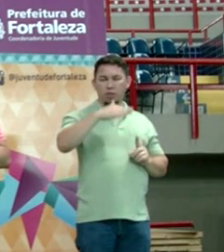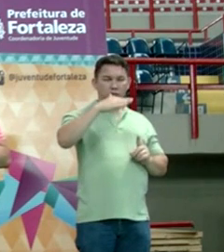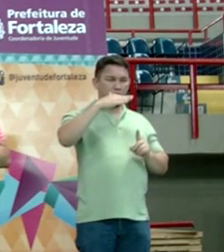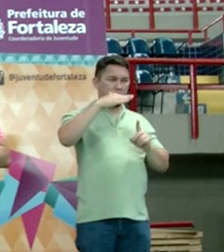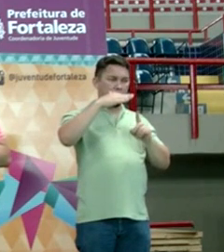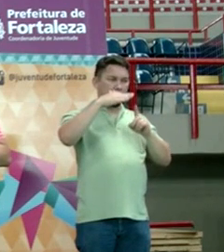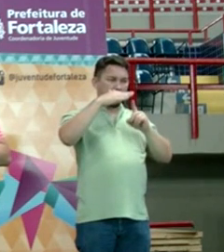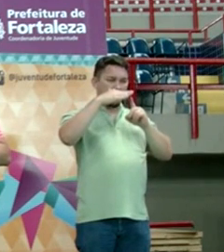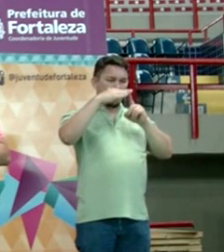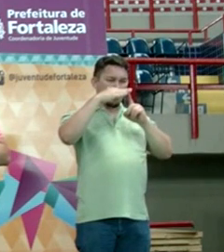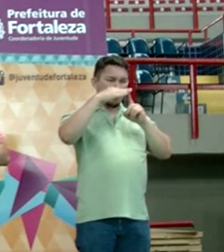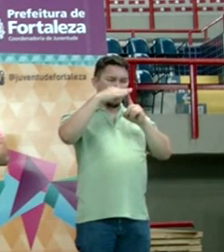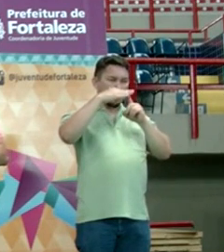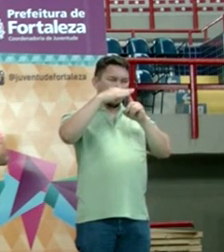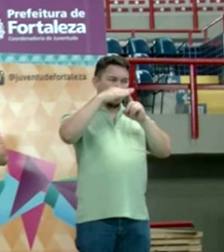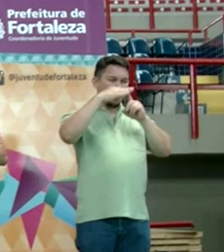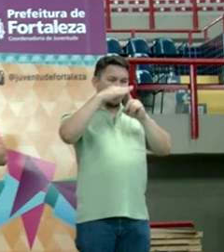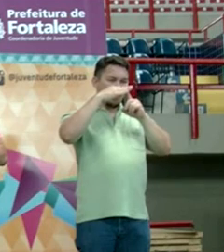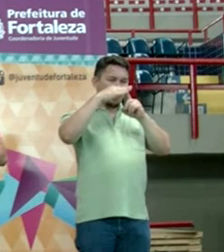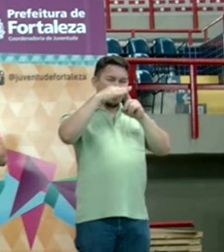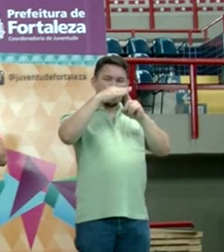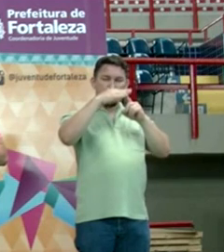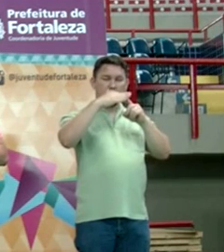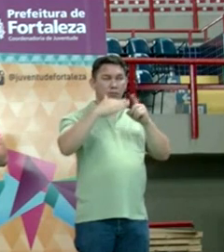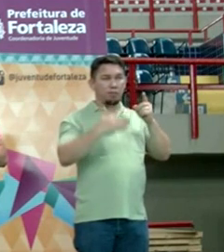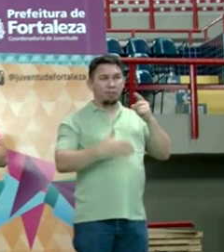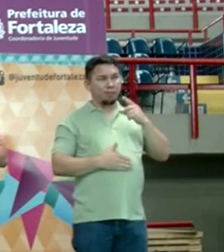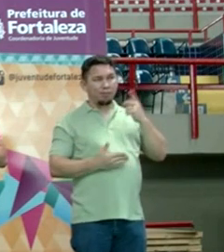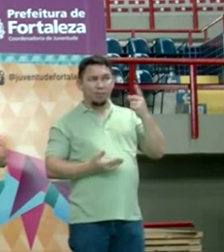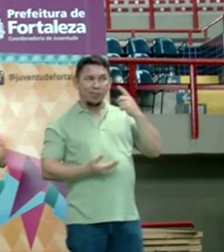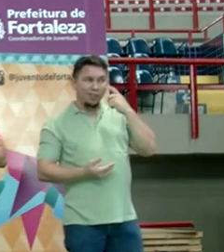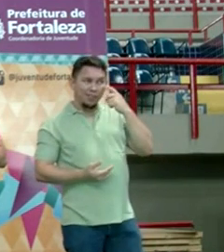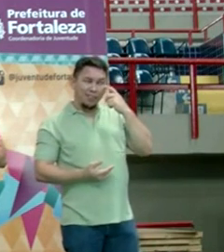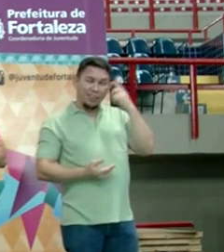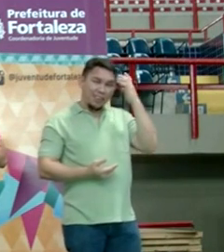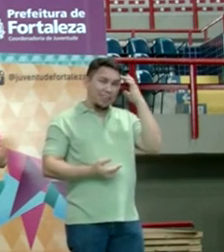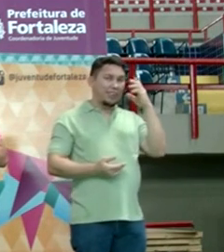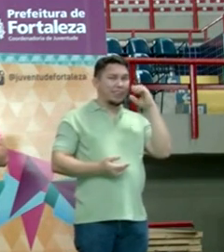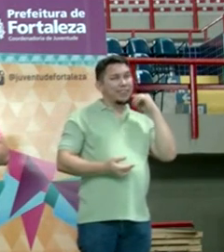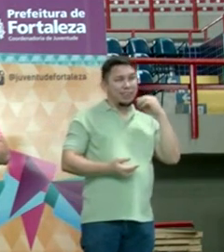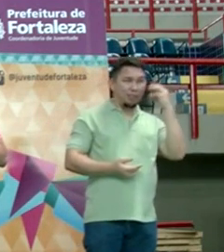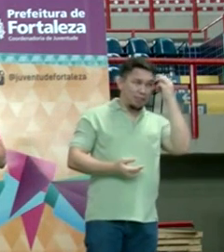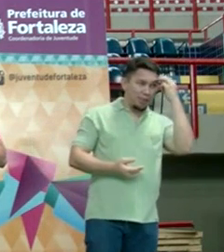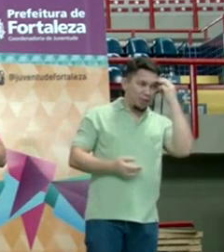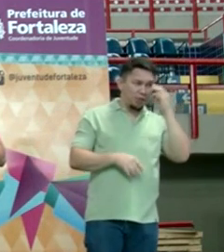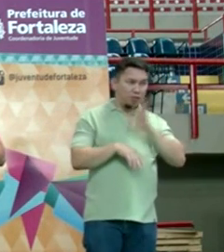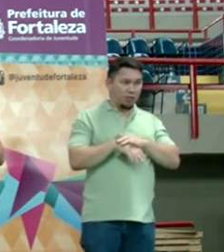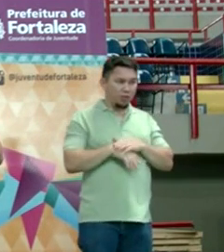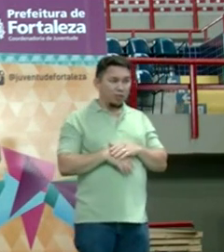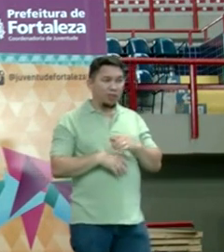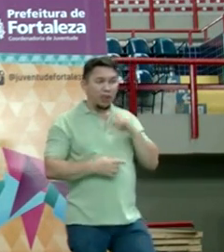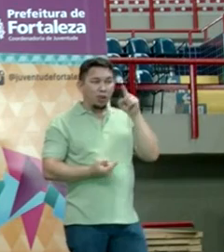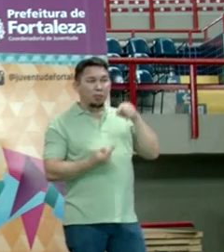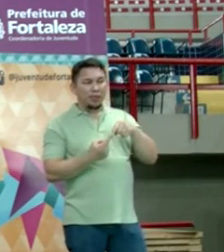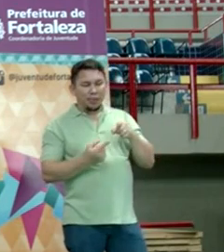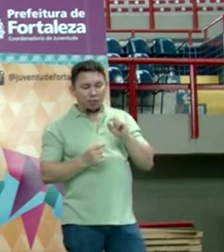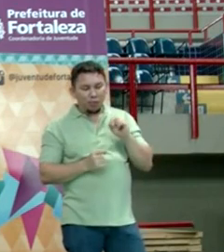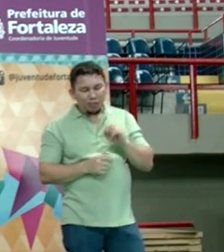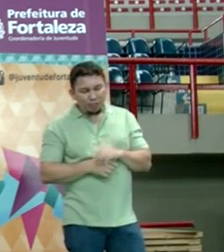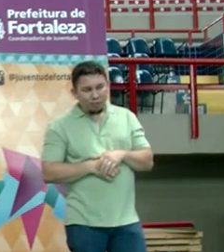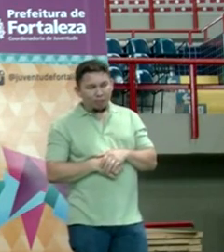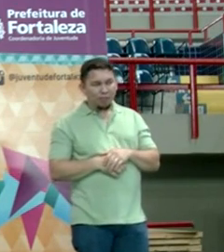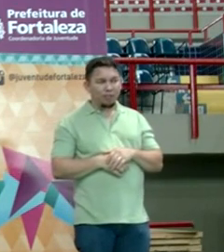pular. Objetivo do elemento, que não deve ter vida social uma criatura dessa. Objetivo da